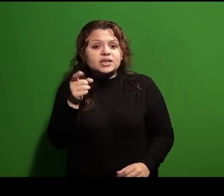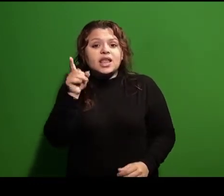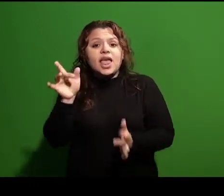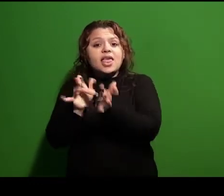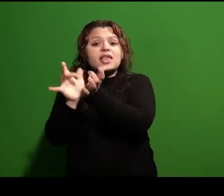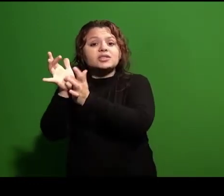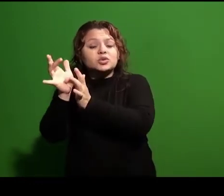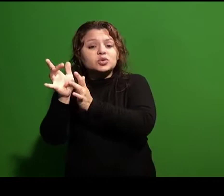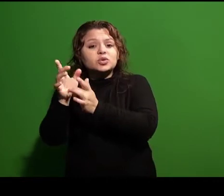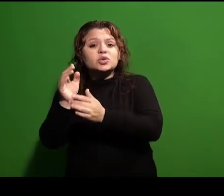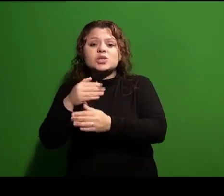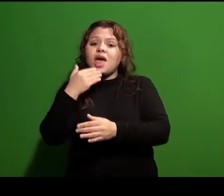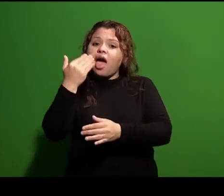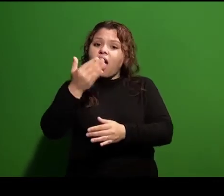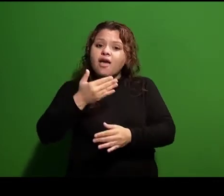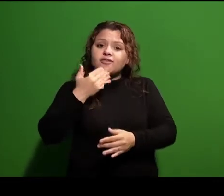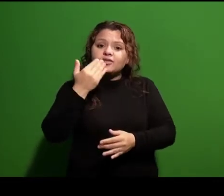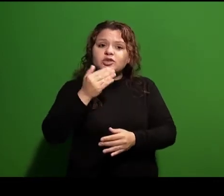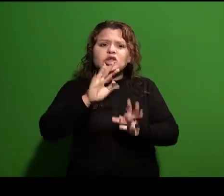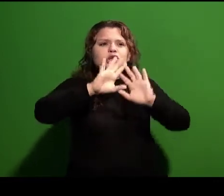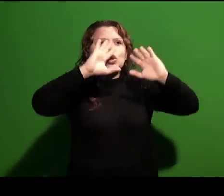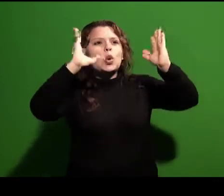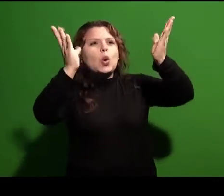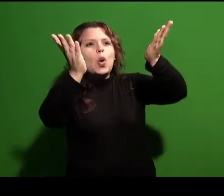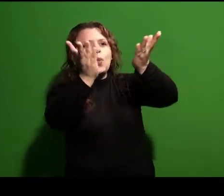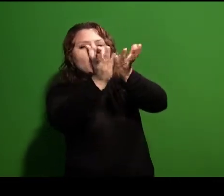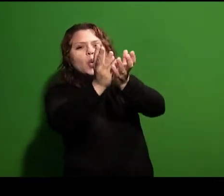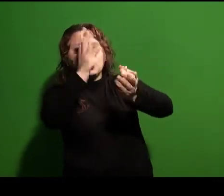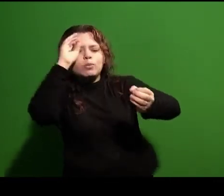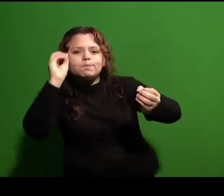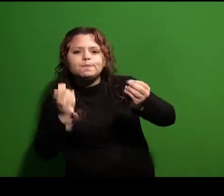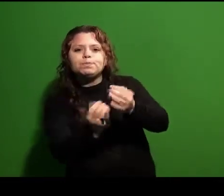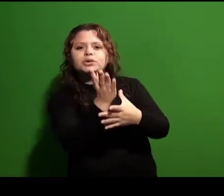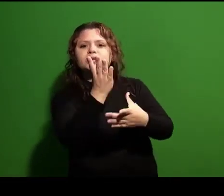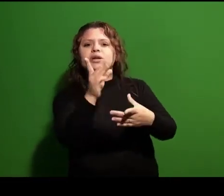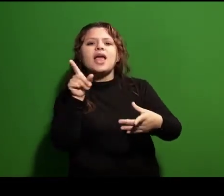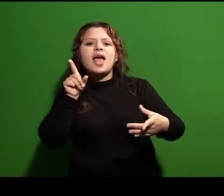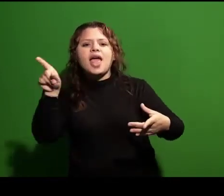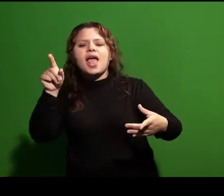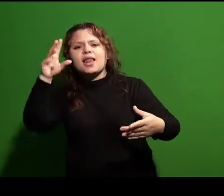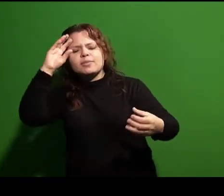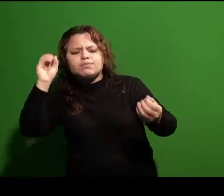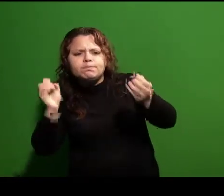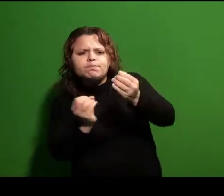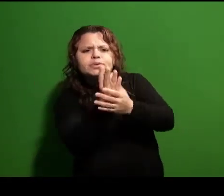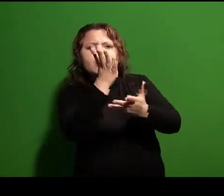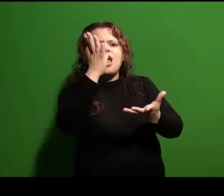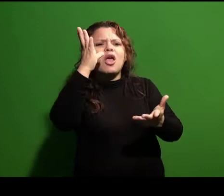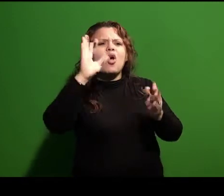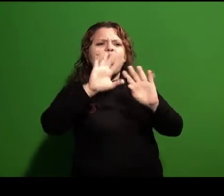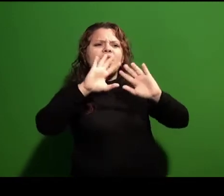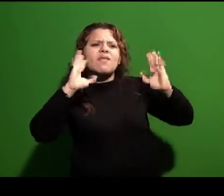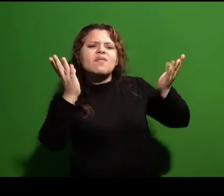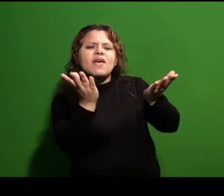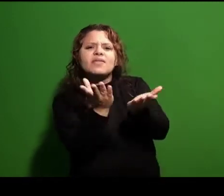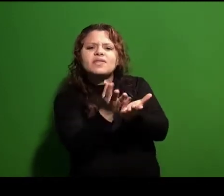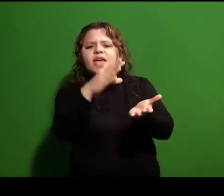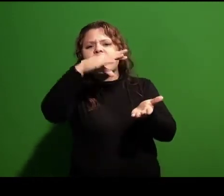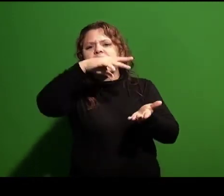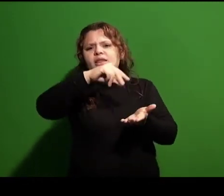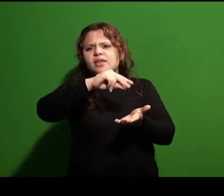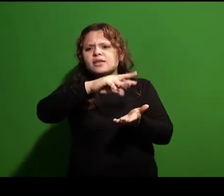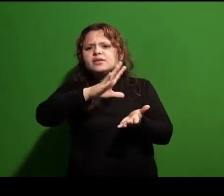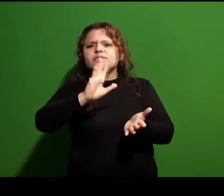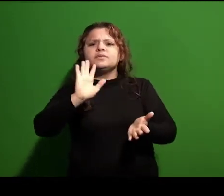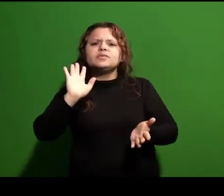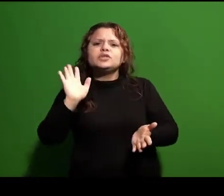significativo. Jesús, el que habló, y los mundos llegaron a existir. El que creó la tierra, el que habló, y